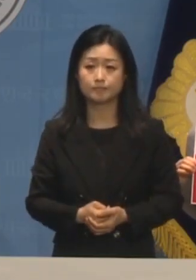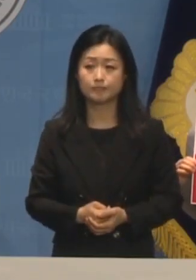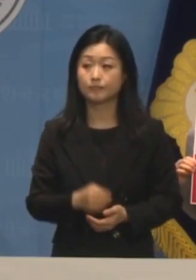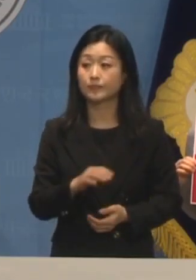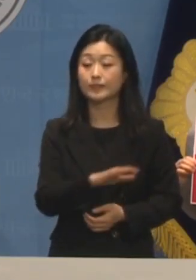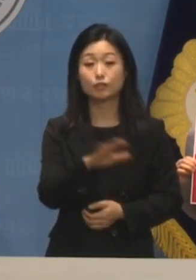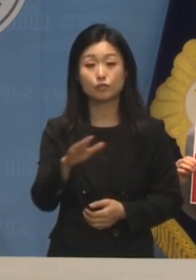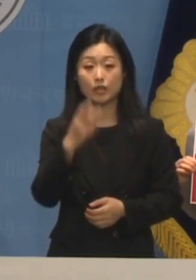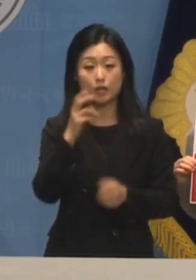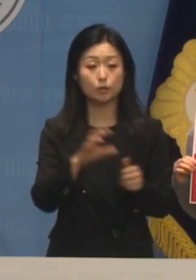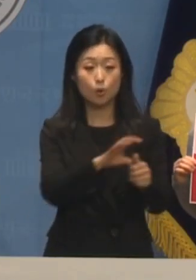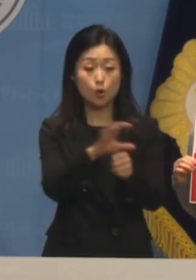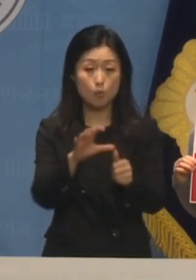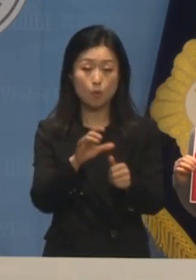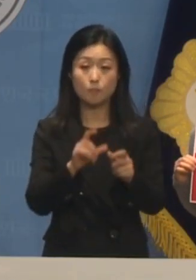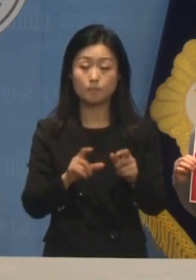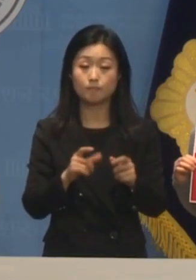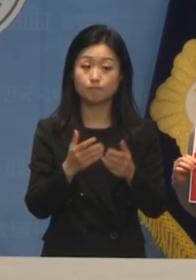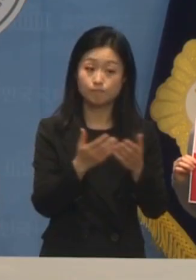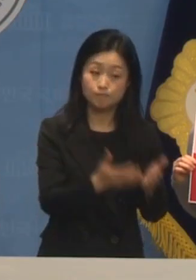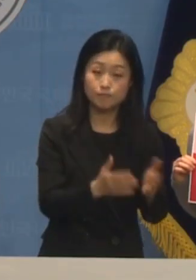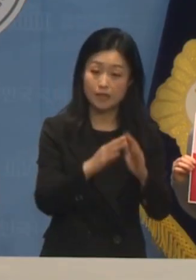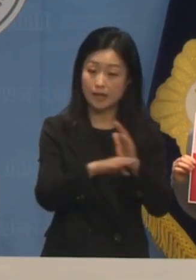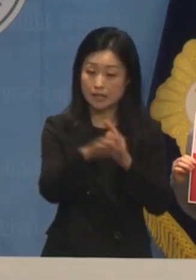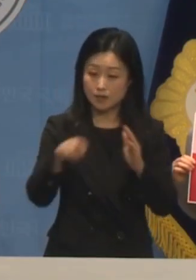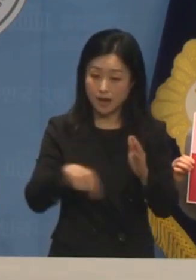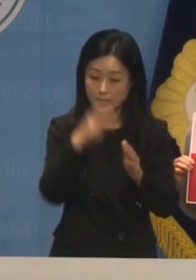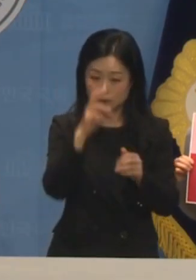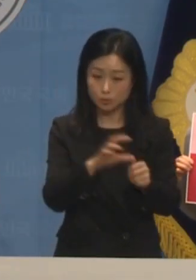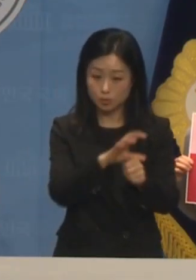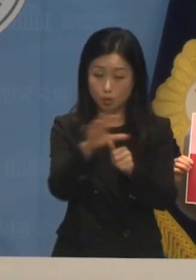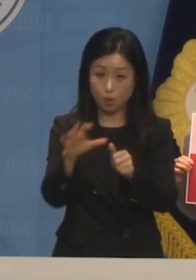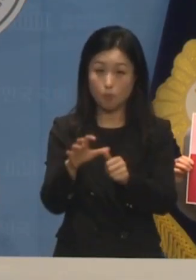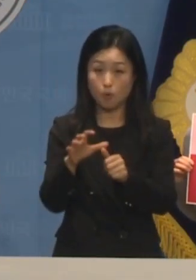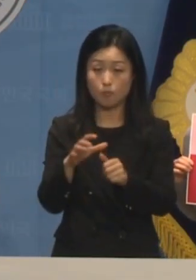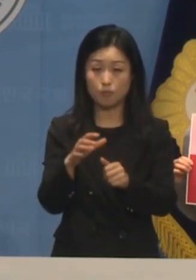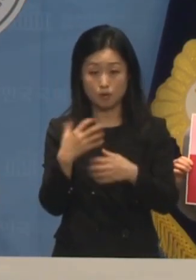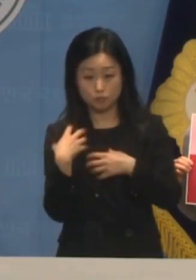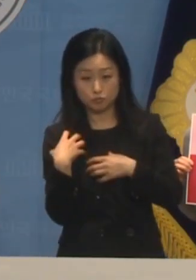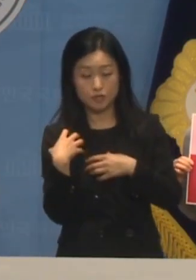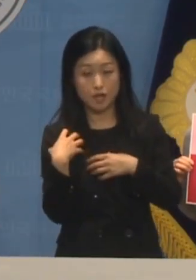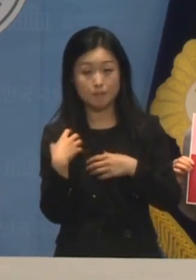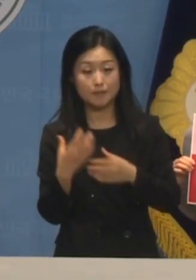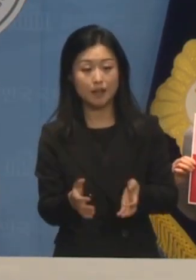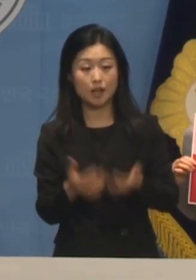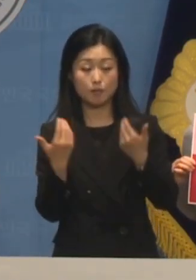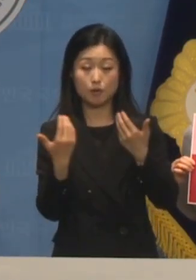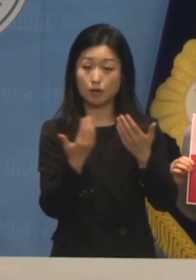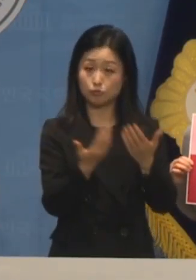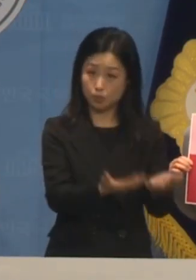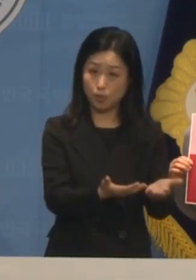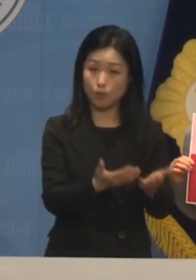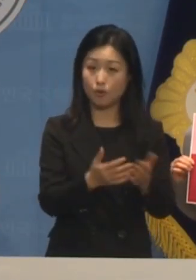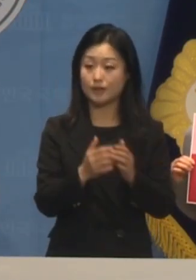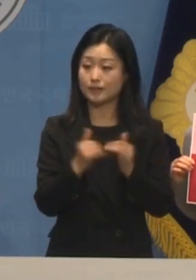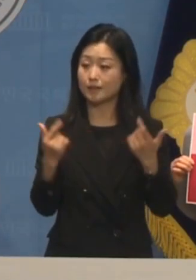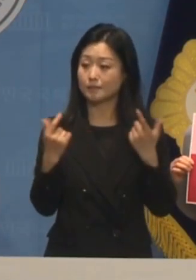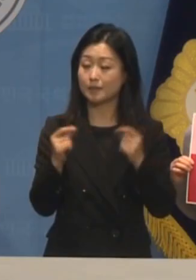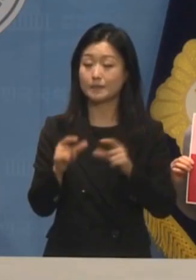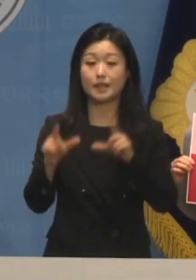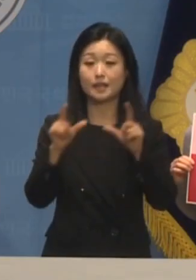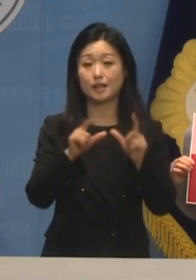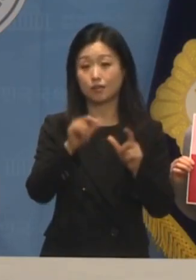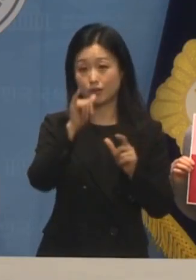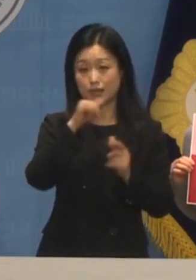우리는 돌봄을 강화하고 가정 내 돌봄을 부담을 덜어주며 모두가 인간다운 삶을 누릴 수 있도록